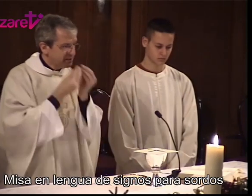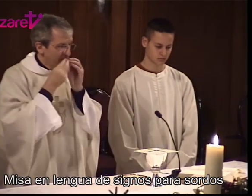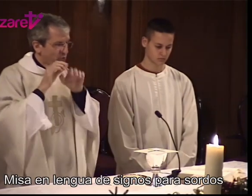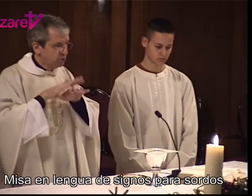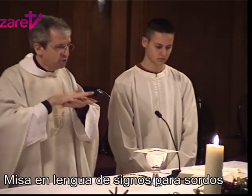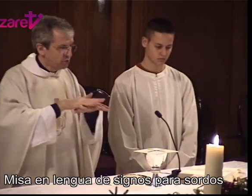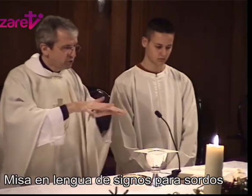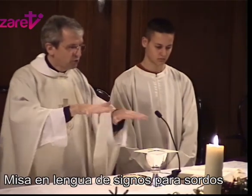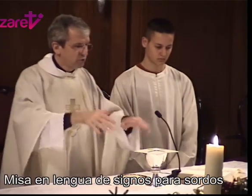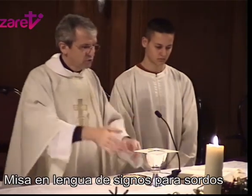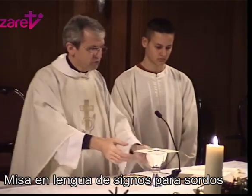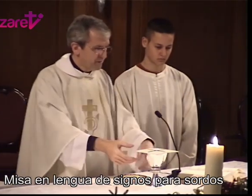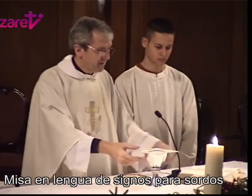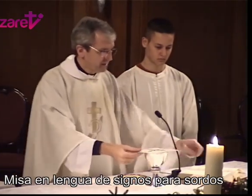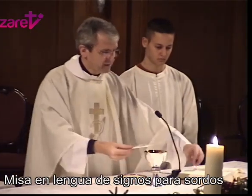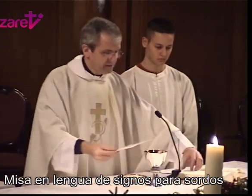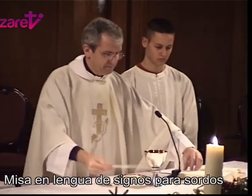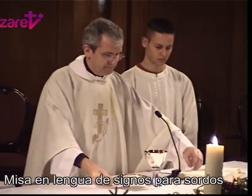al mundo todos los bienes.